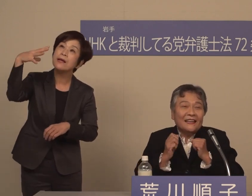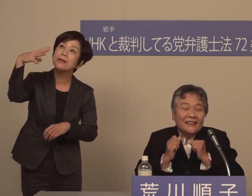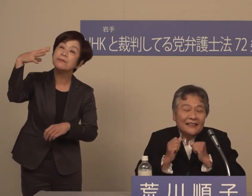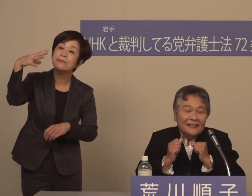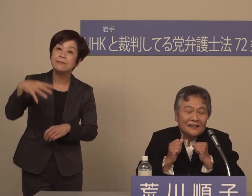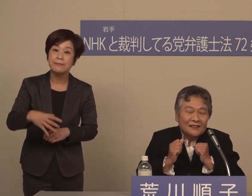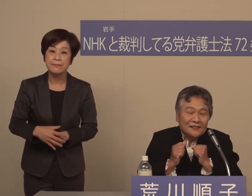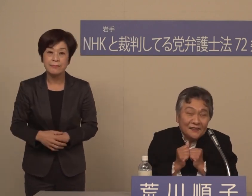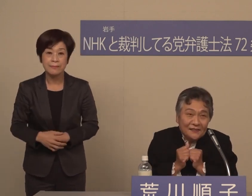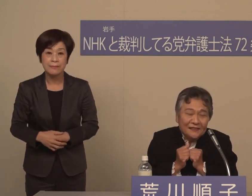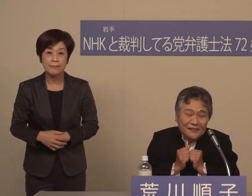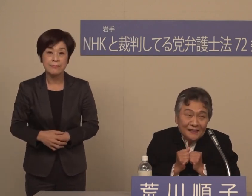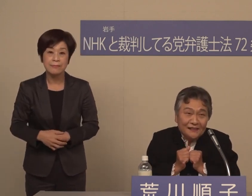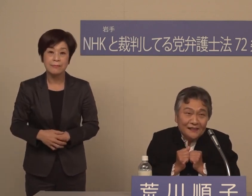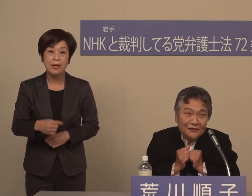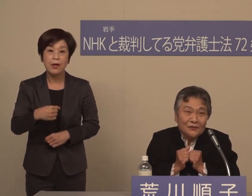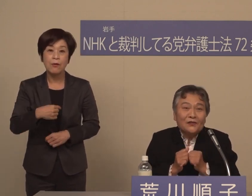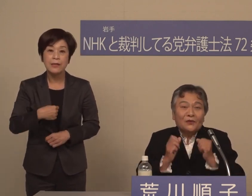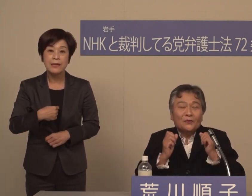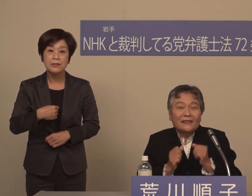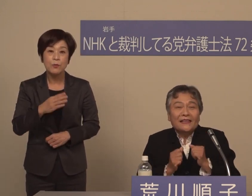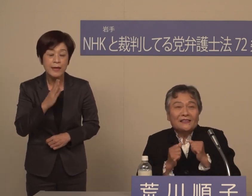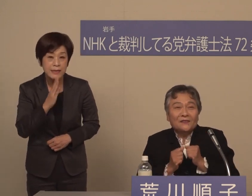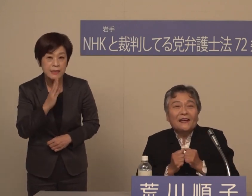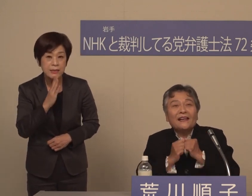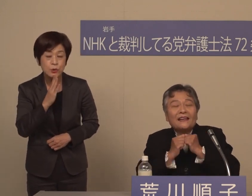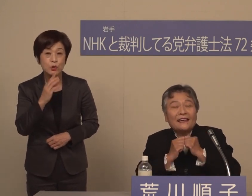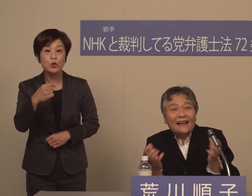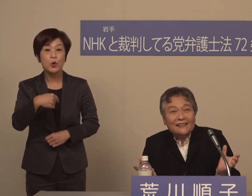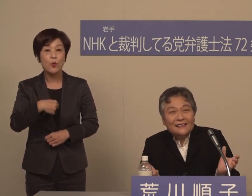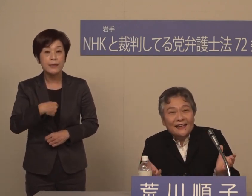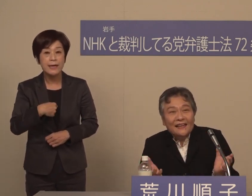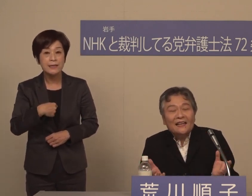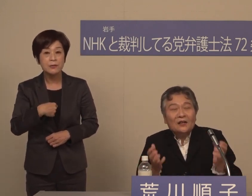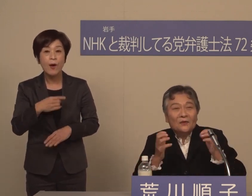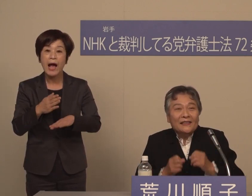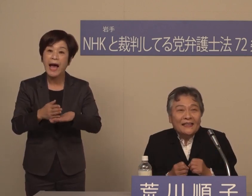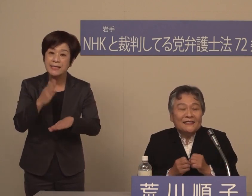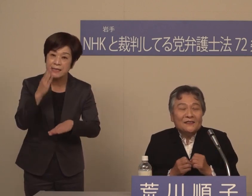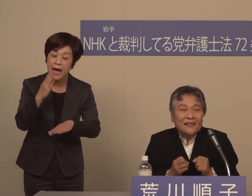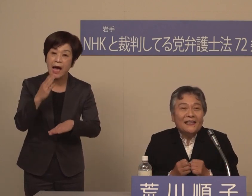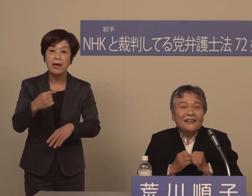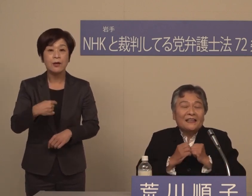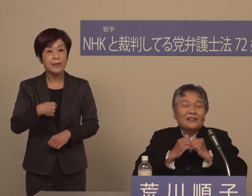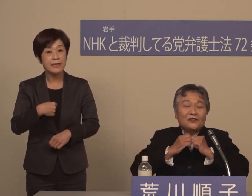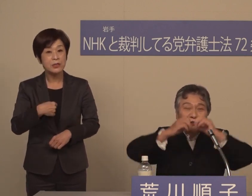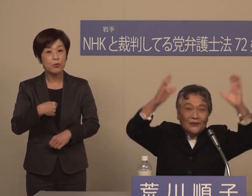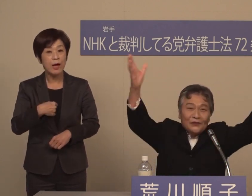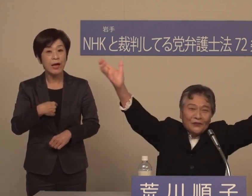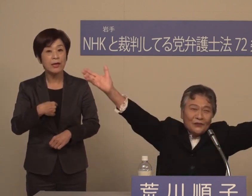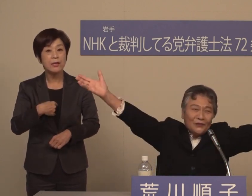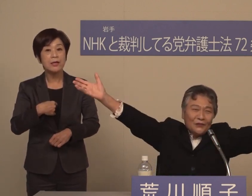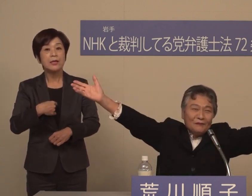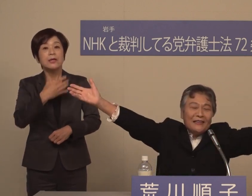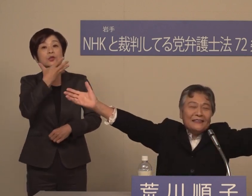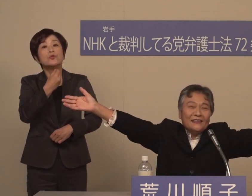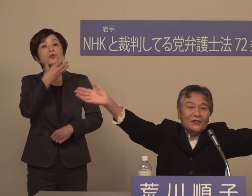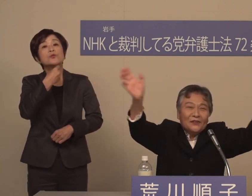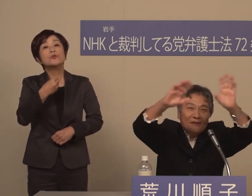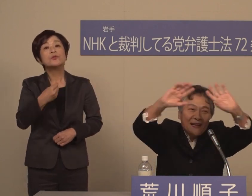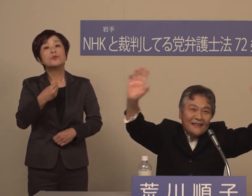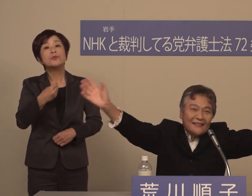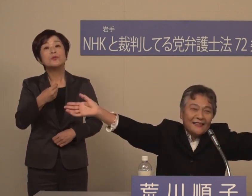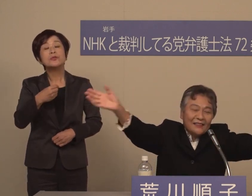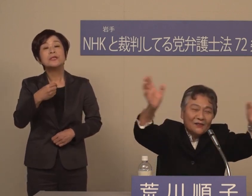はシンジ数私は感謝私は主空港宮